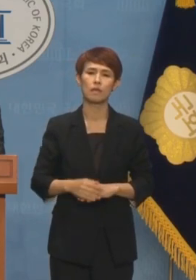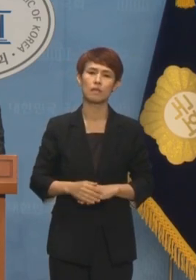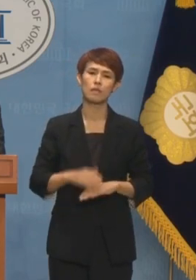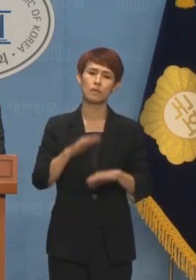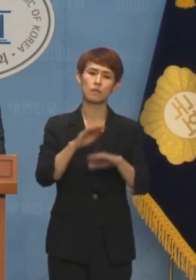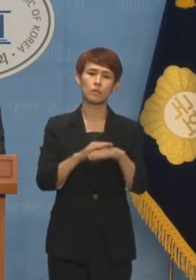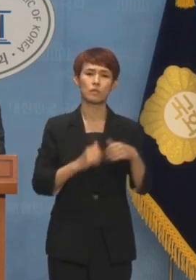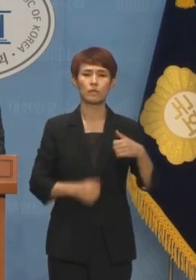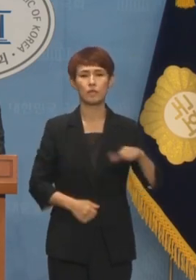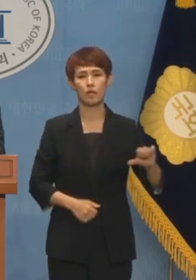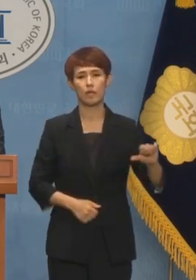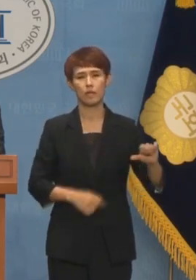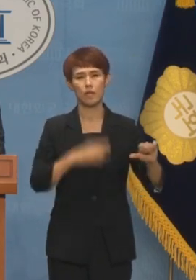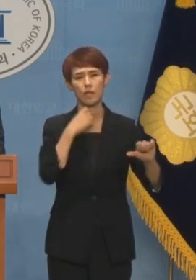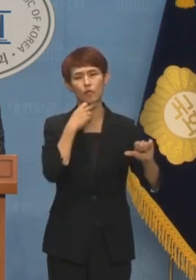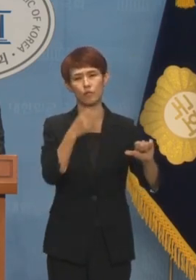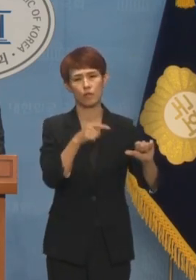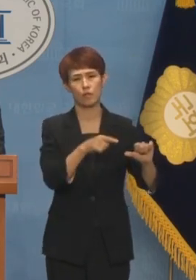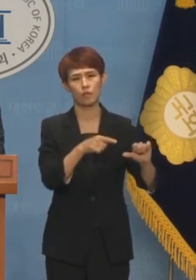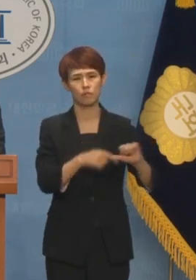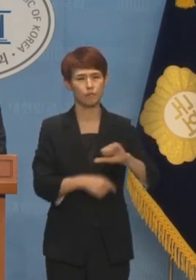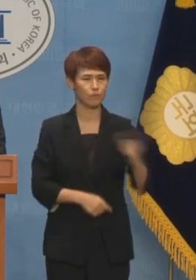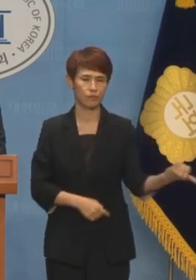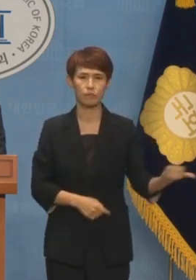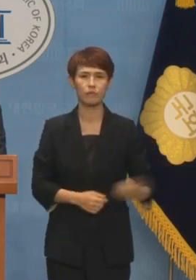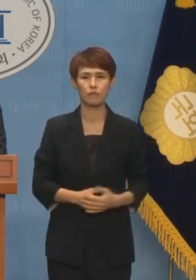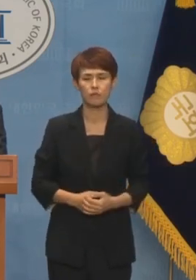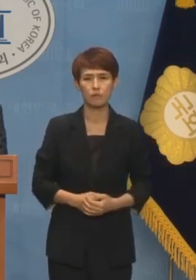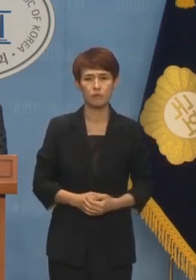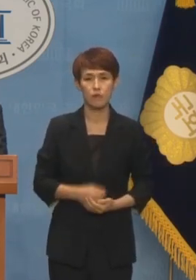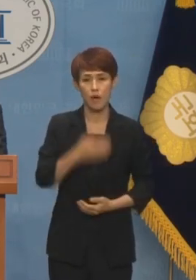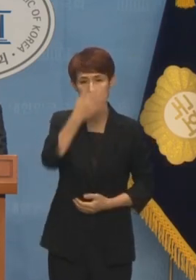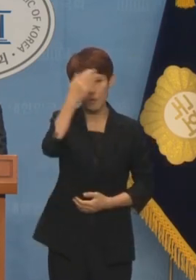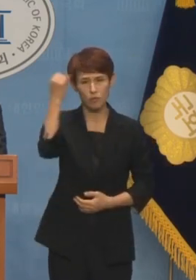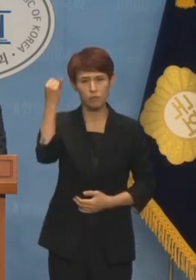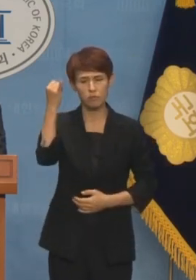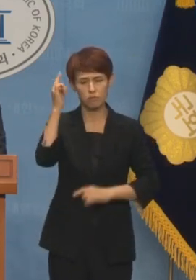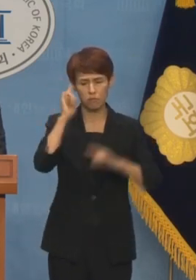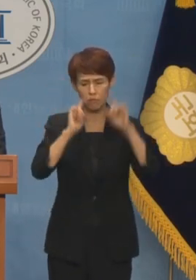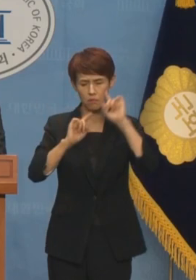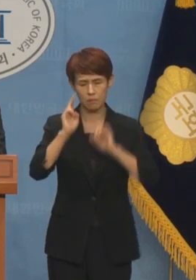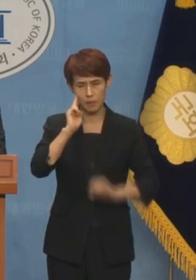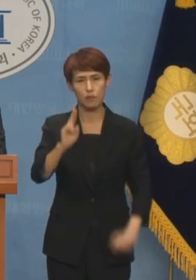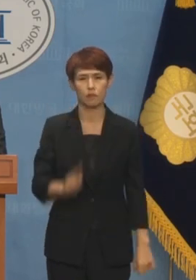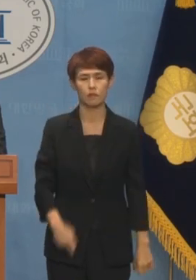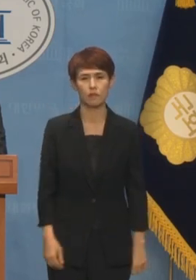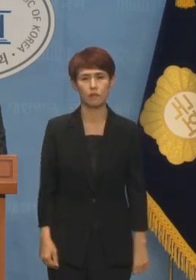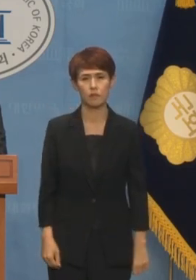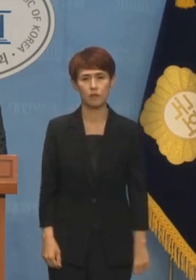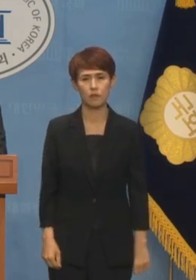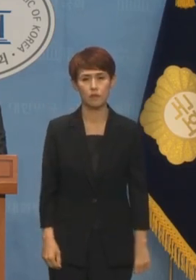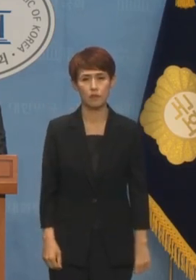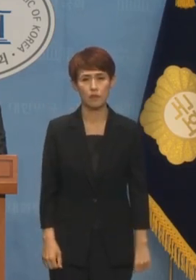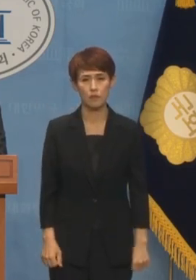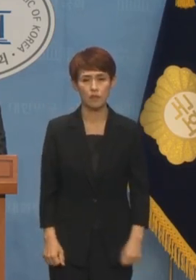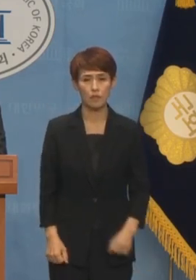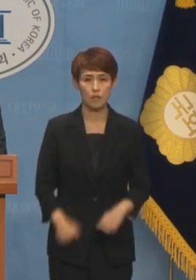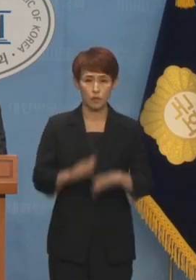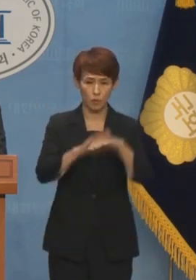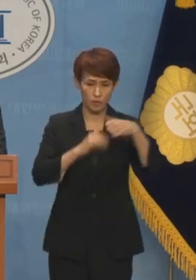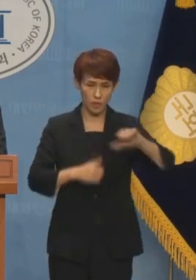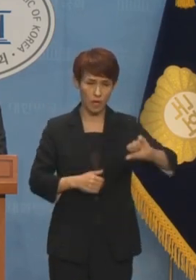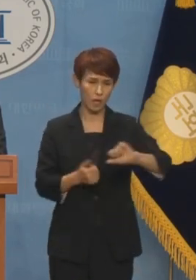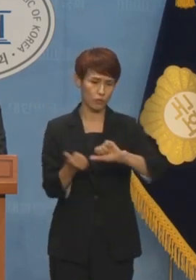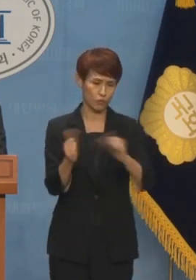결과 12살 도연이는 숨지고 할머님도 중상을 입으셨습니다. 그렇게 도연이가